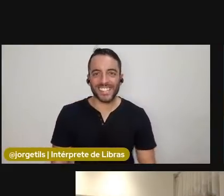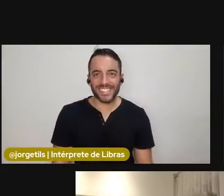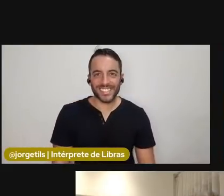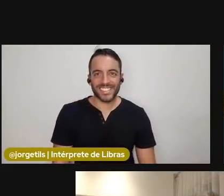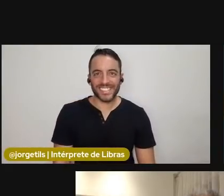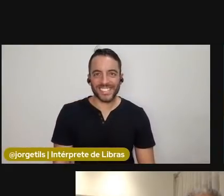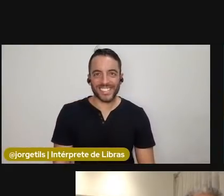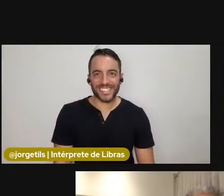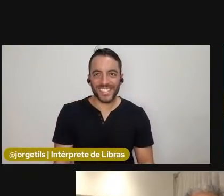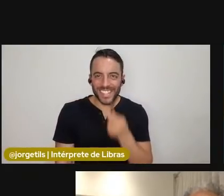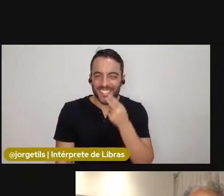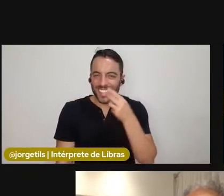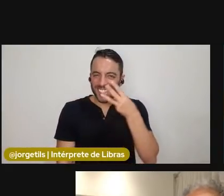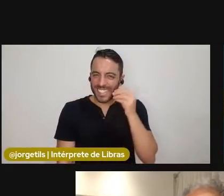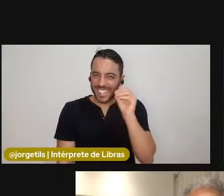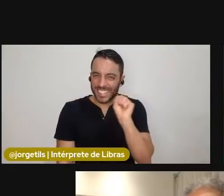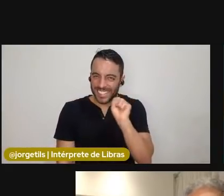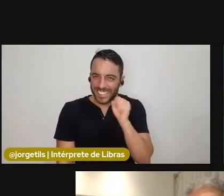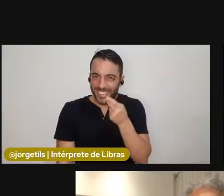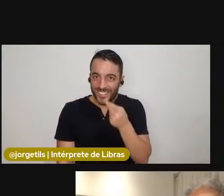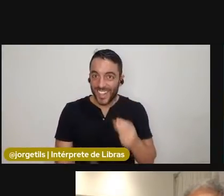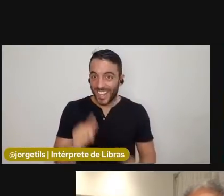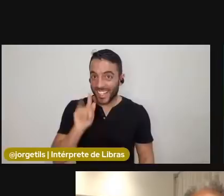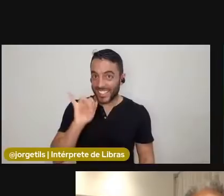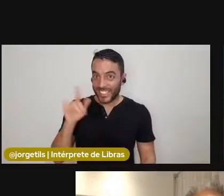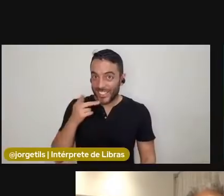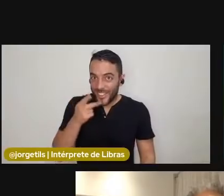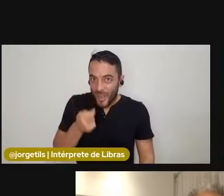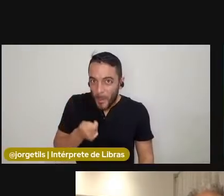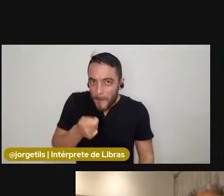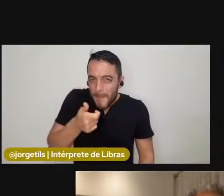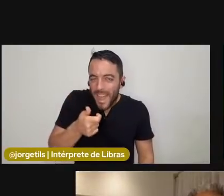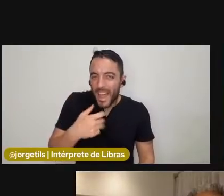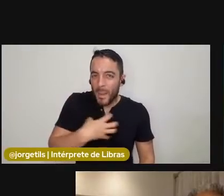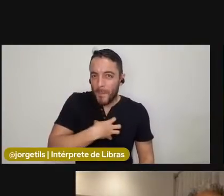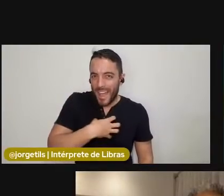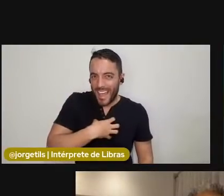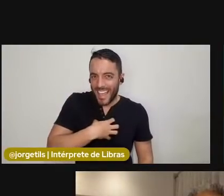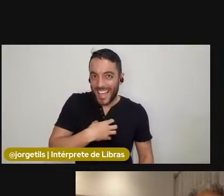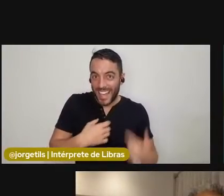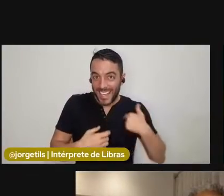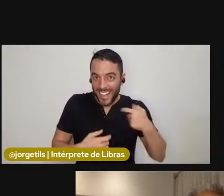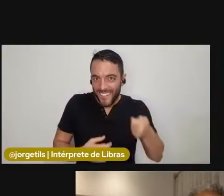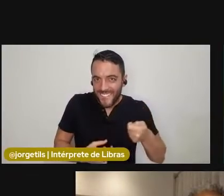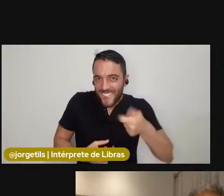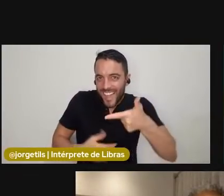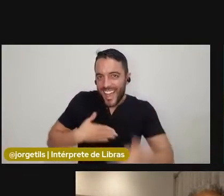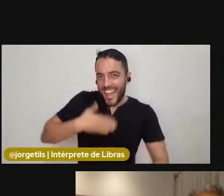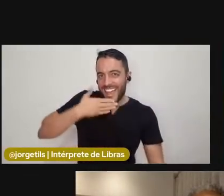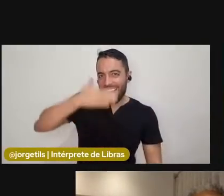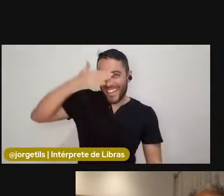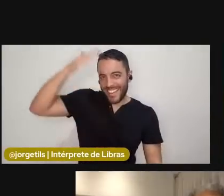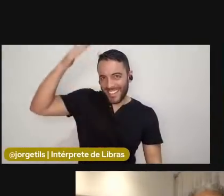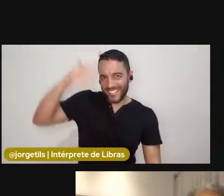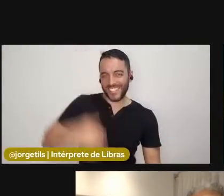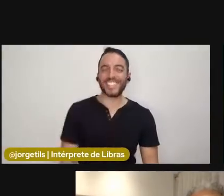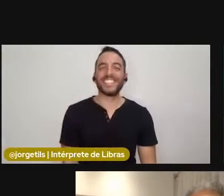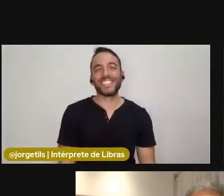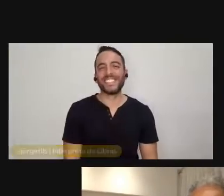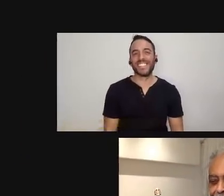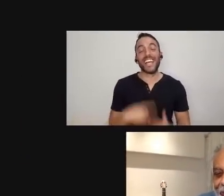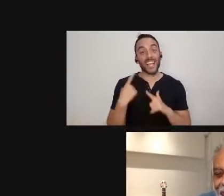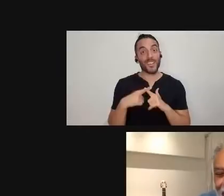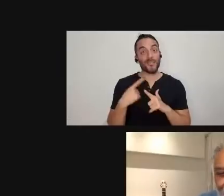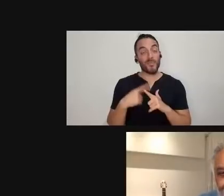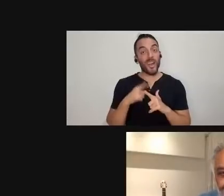30 segundos. Pois Gil não? Colocou a pimenta baiana. Deixa eu colocar a pimenta árabe. O que Gil falou,